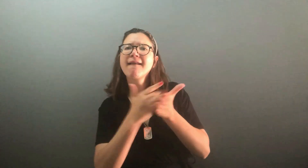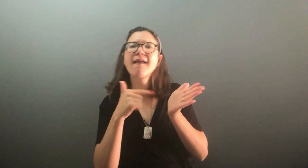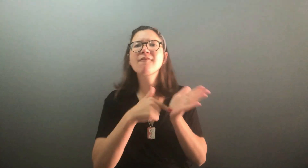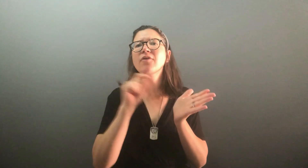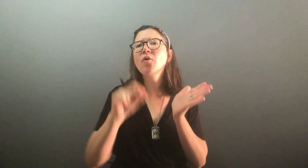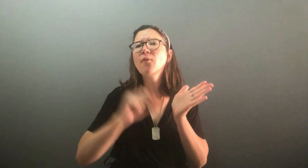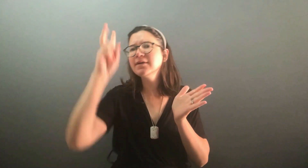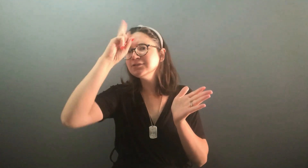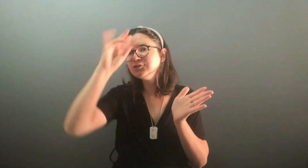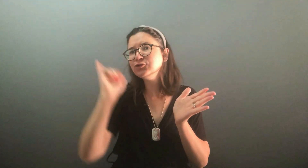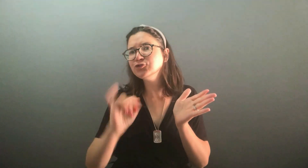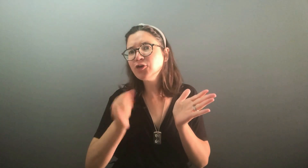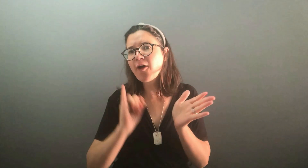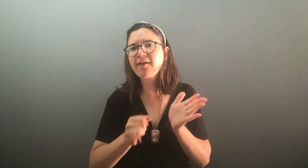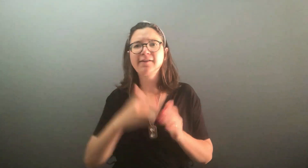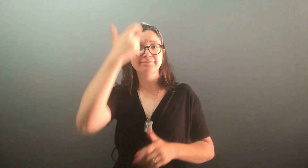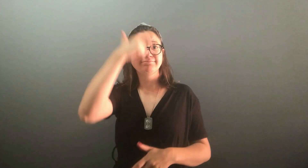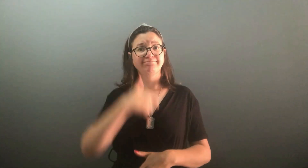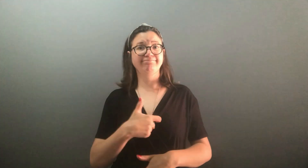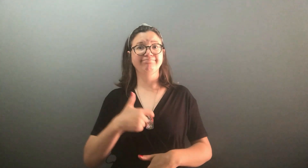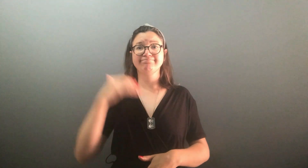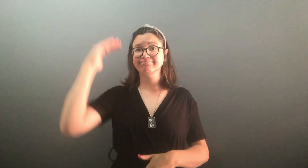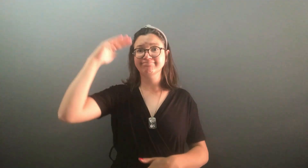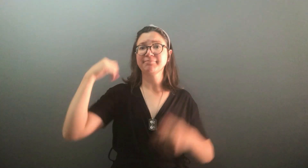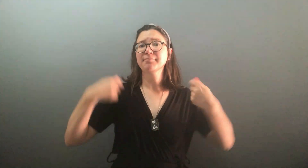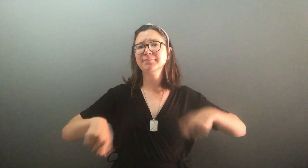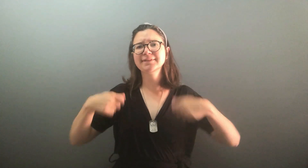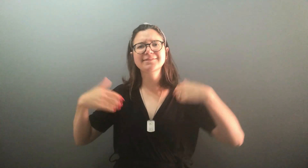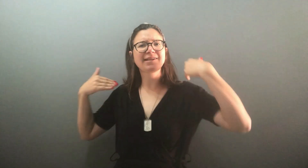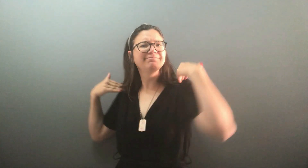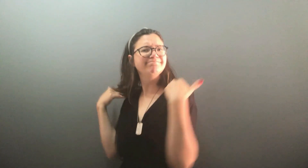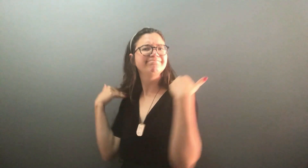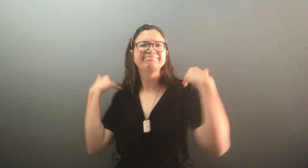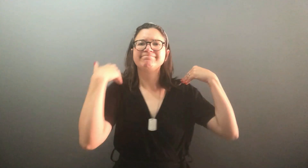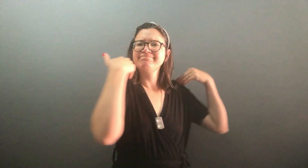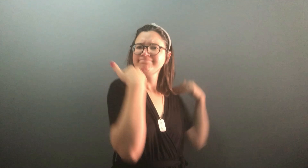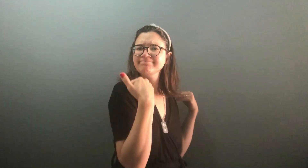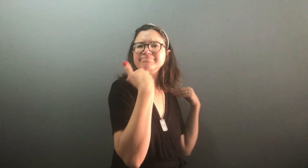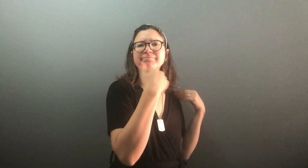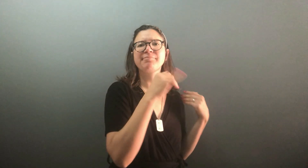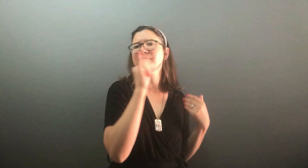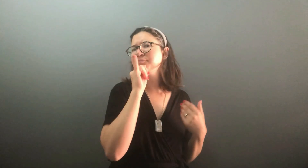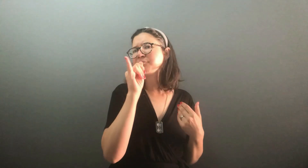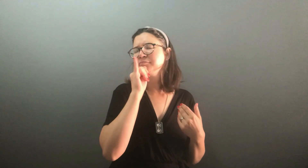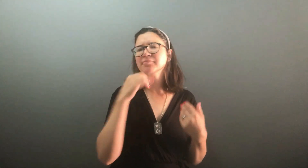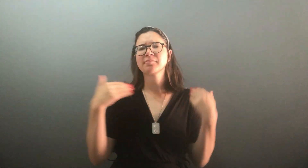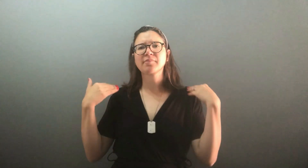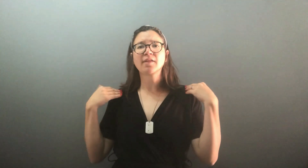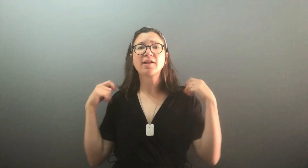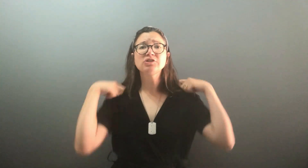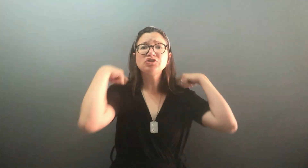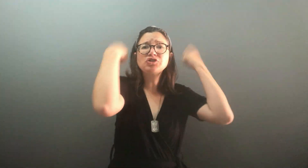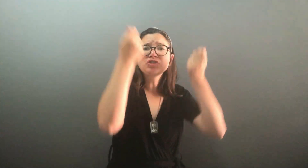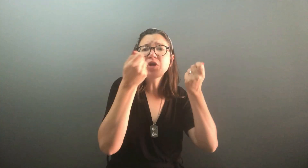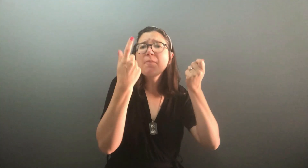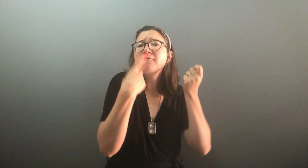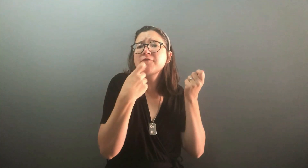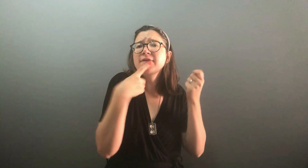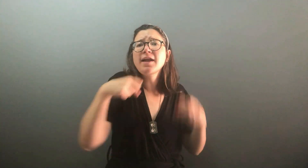curiosas. Elas querem saber como é a história. Então eu preciso incorporar esse personagem. Eu preciso trazer para mim, para o meu corpo,